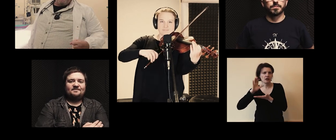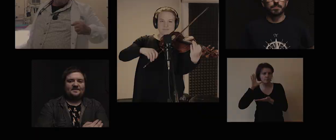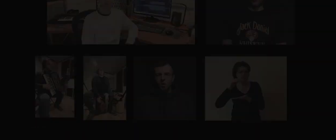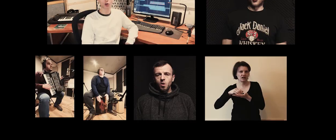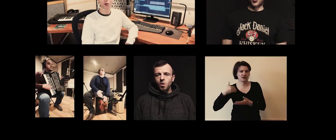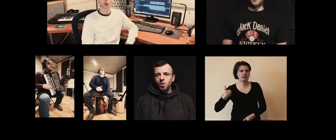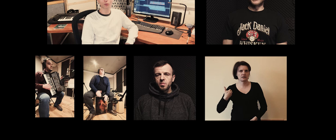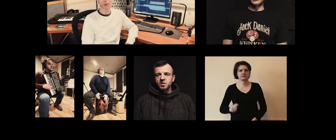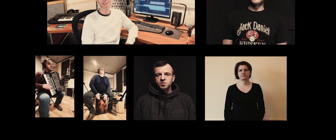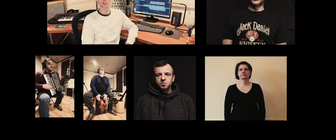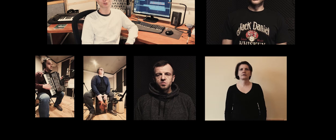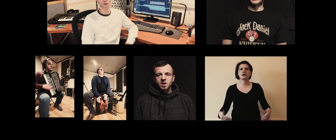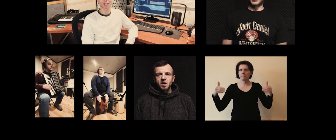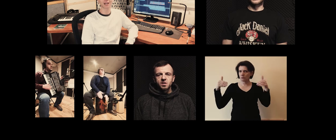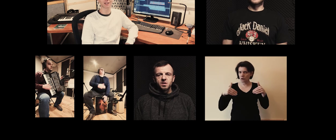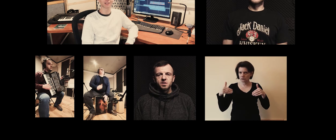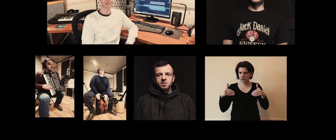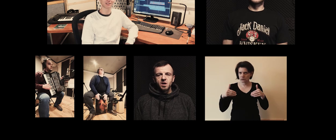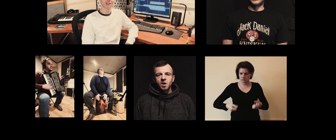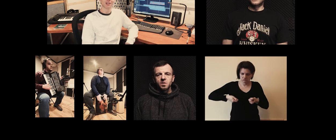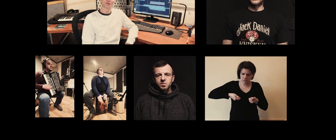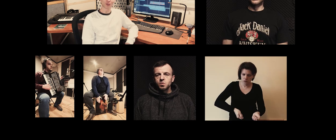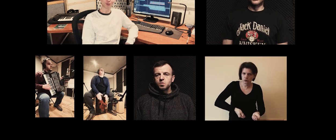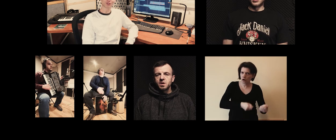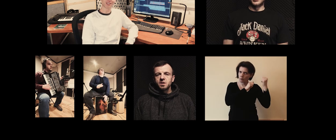Mogę kopać tu dalej.